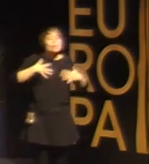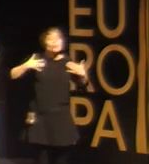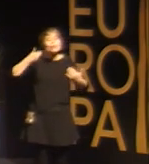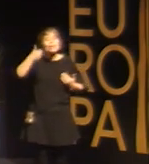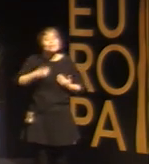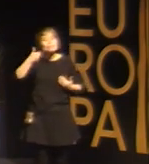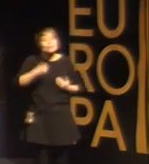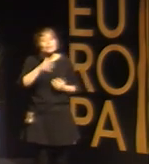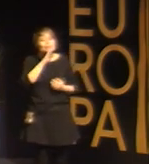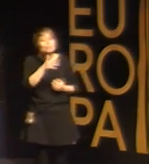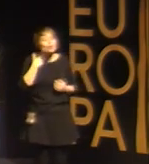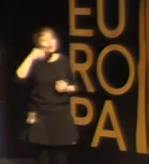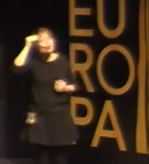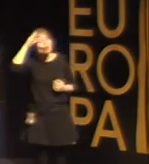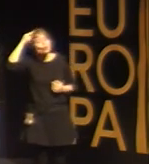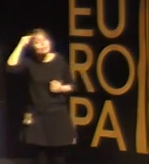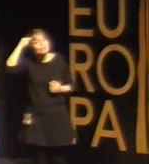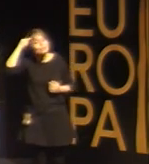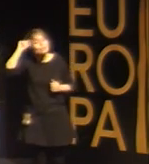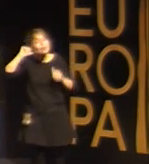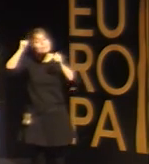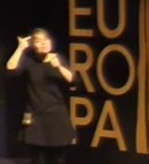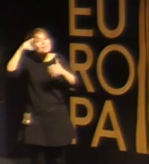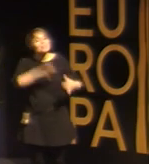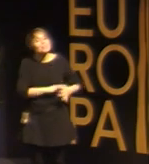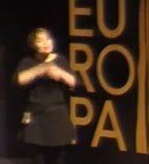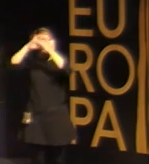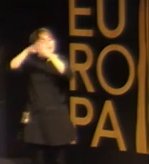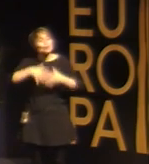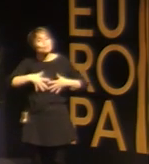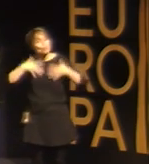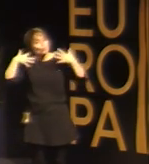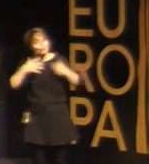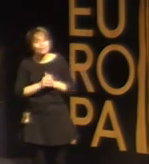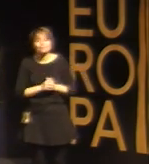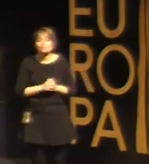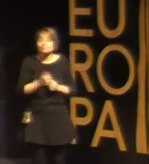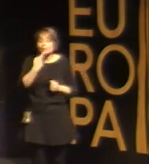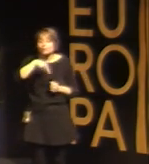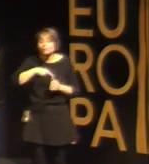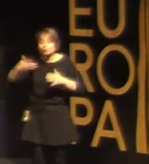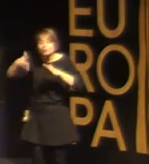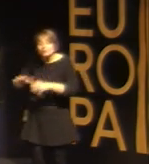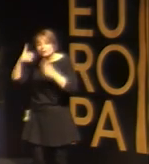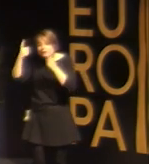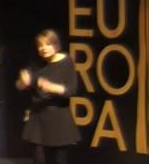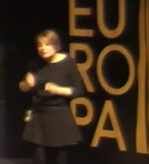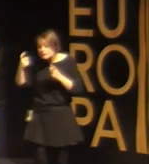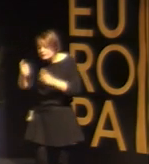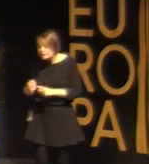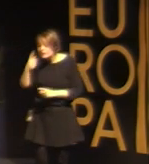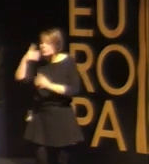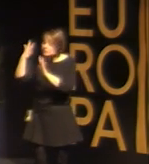pero porque la cognitiva siempre la moviliza la emocional sin embargo a nuestros hijos intentamos